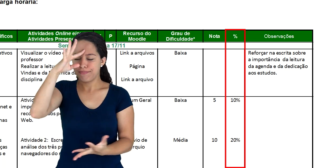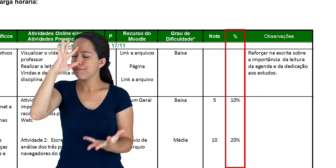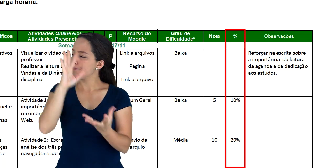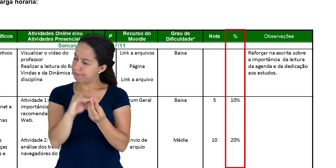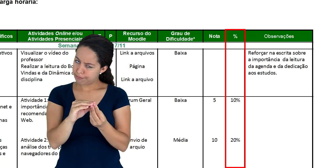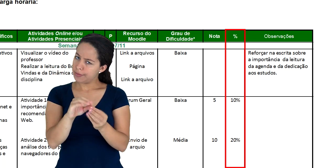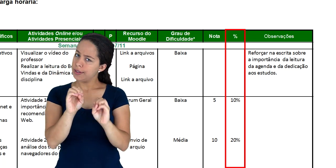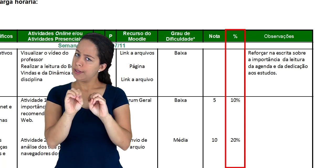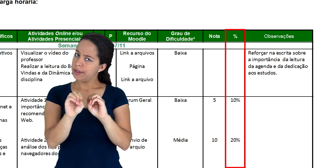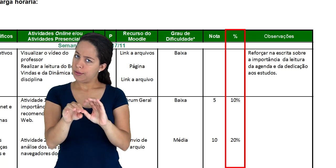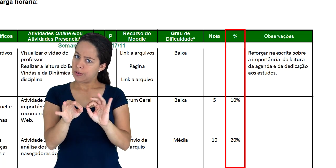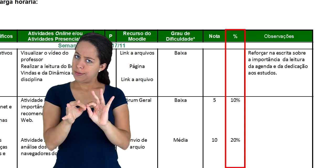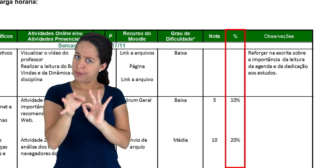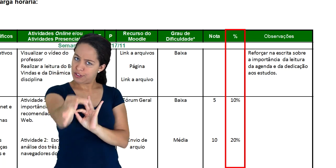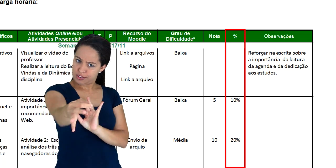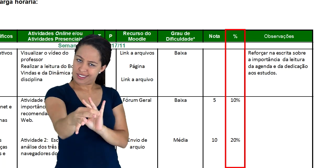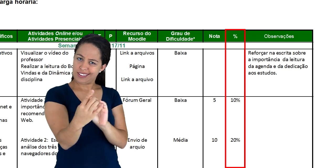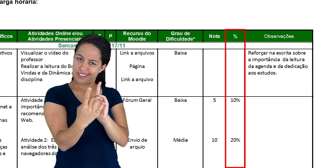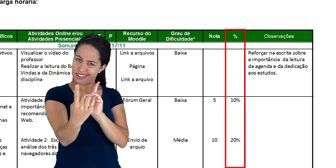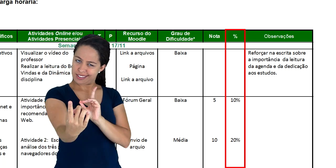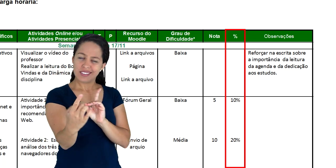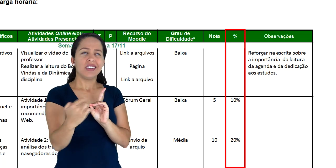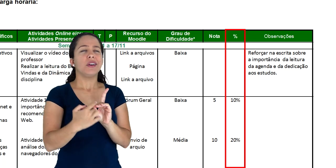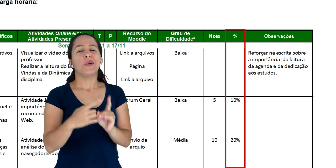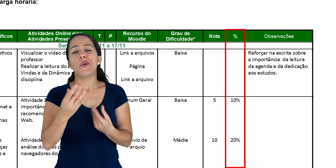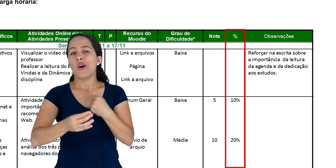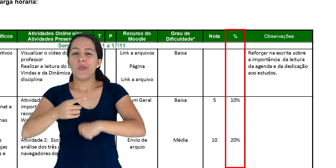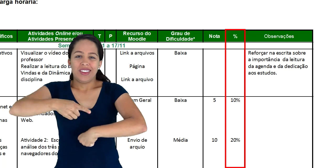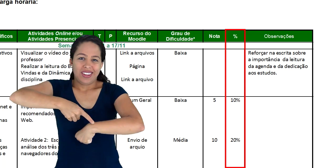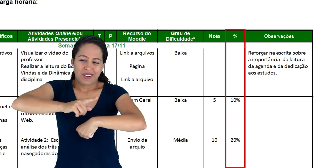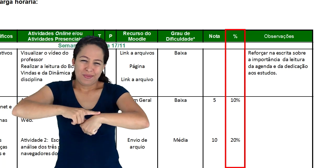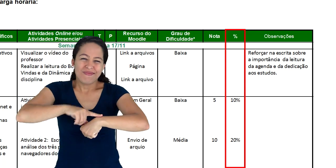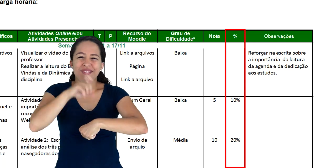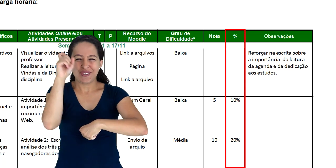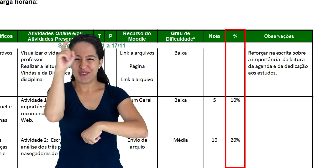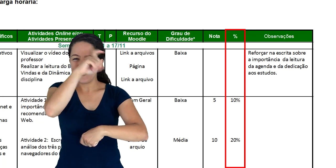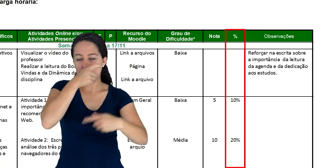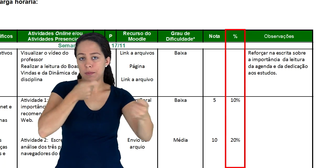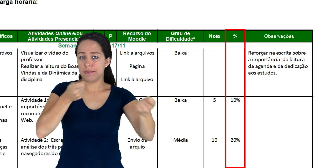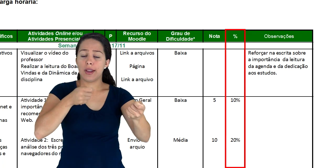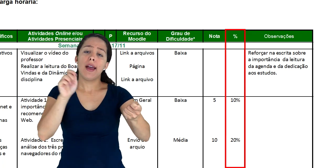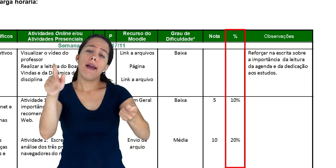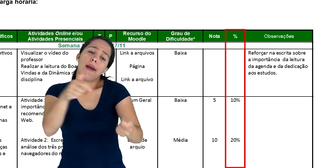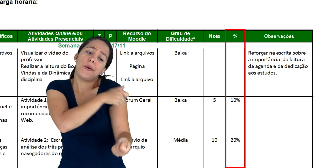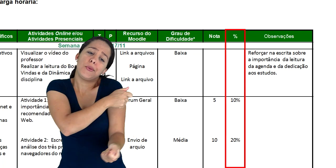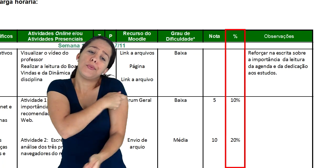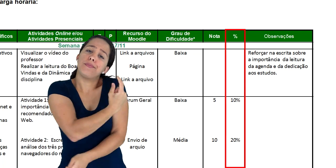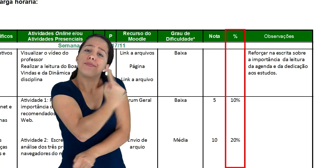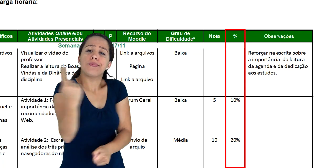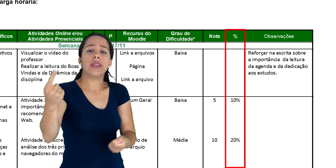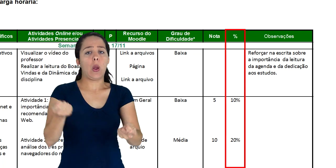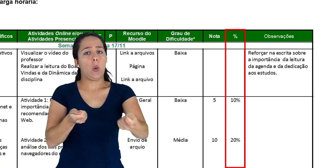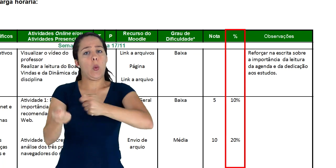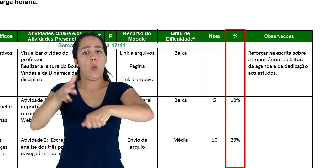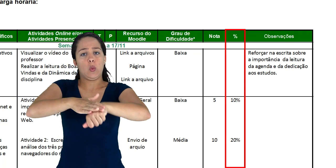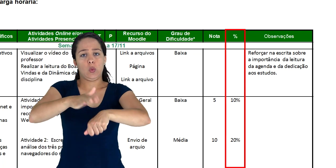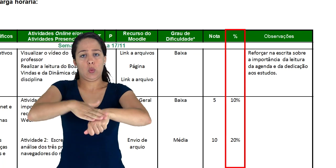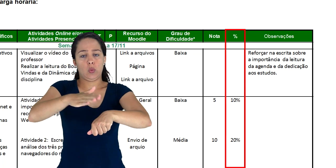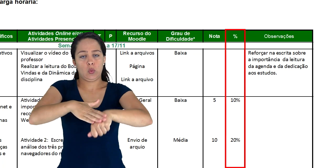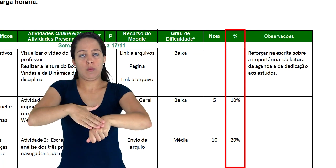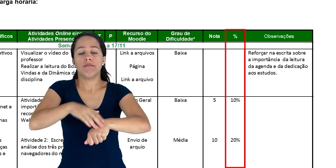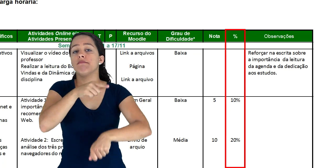os tempos nas tarefas, pois isso depende de cada aluno. Então, esse percentual é o percentual de